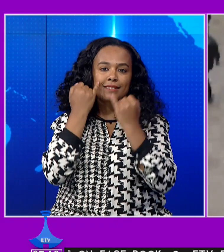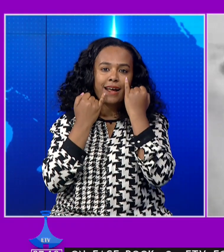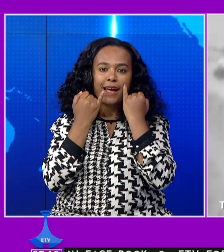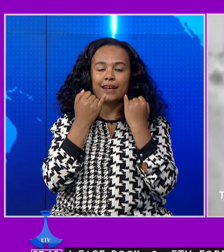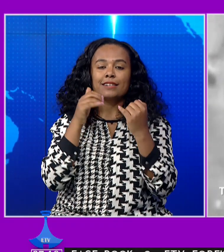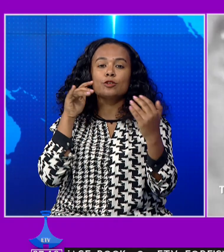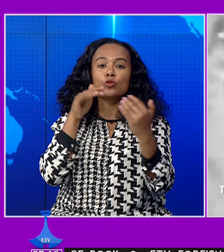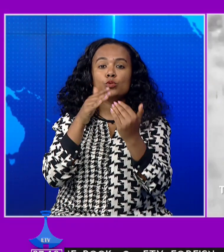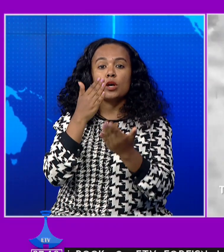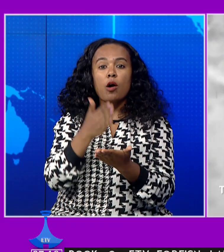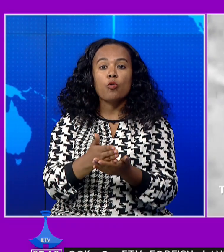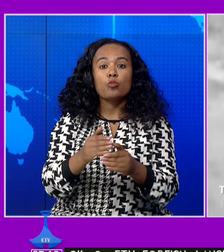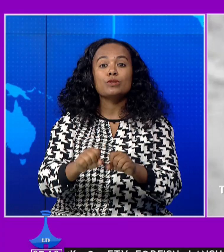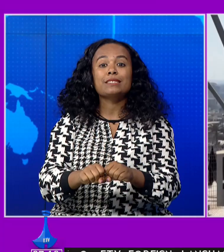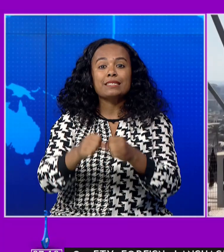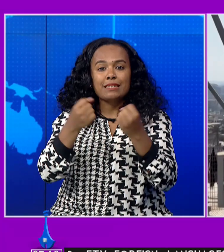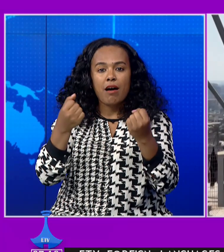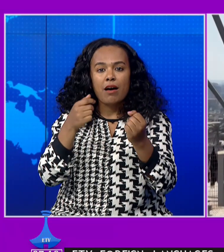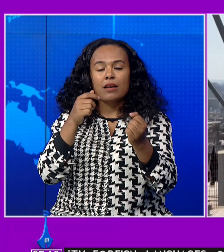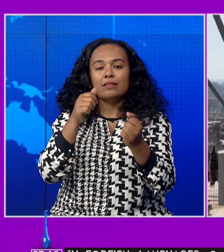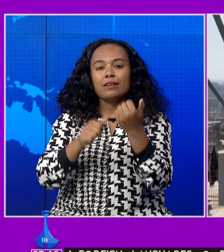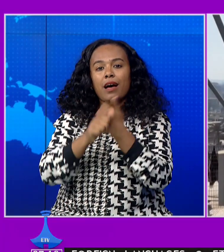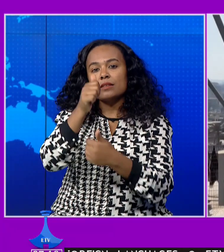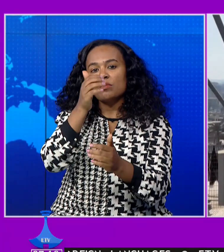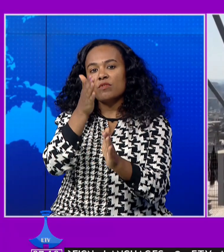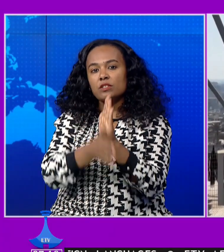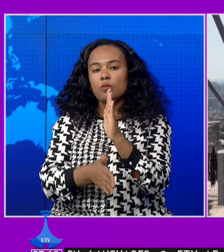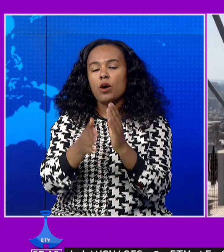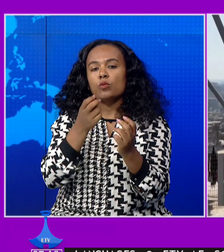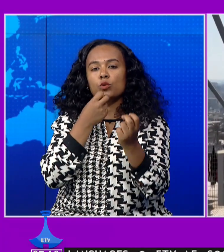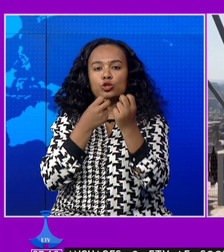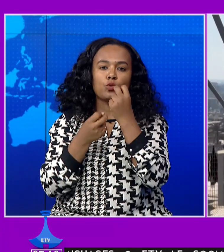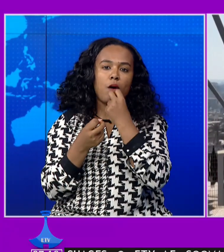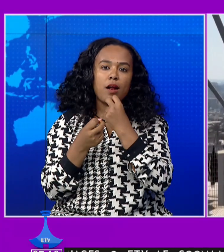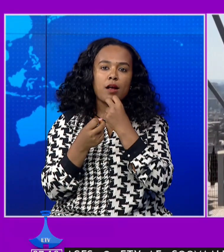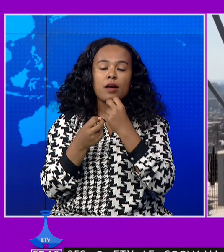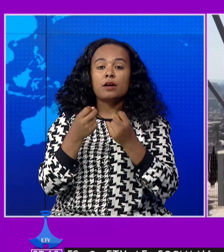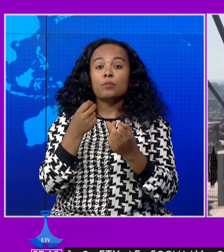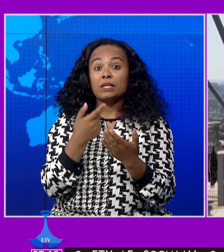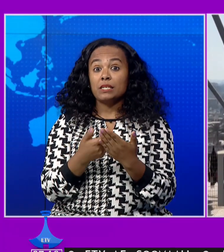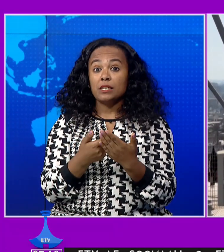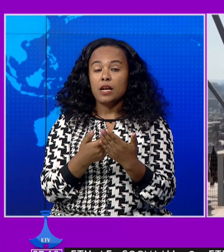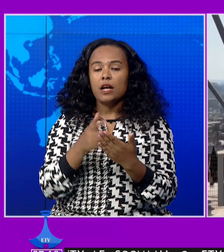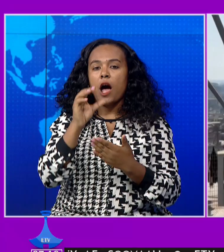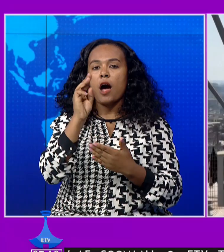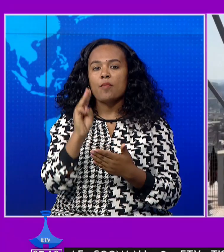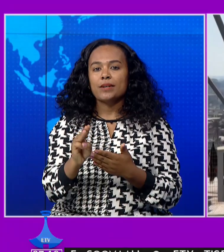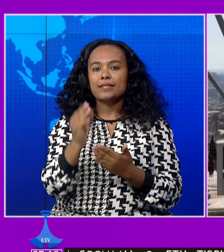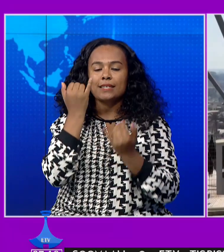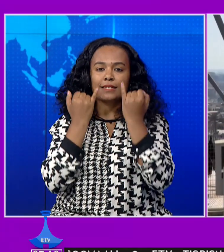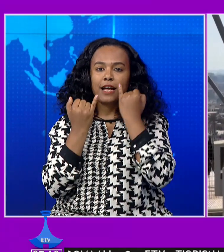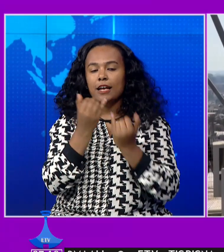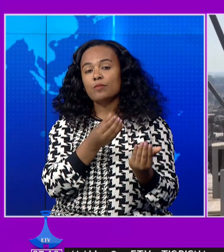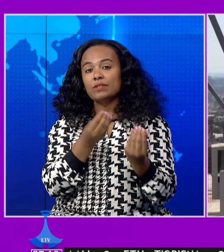የተኩስ አቁሙን ጥሳ ጥቃት መፈጸሟን ወንጅሏል። ይህ በእንዲህ እንዳለ ሐማስ ለእስራኤል